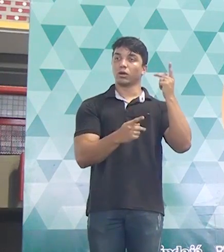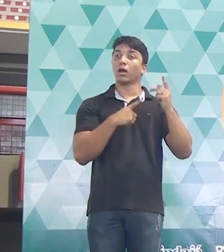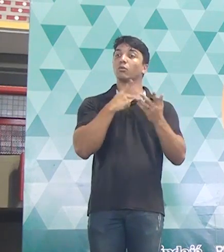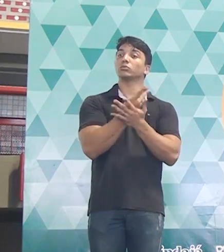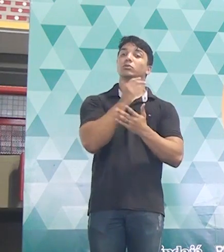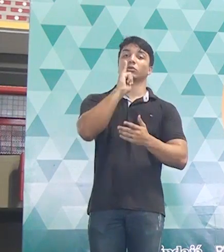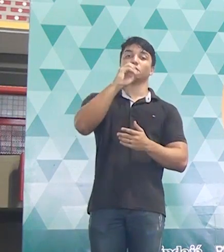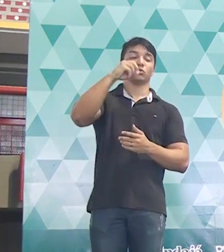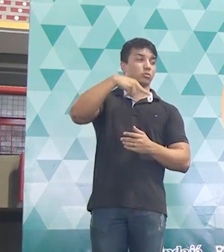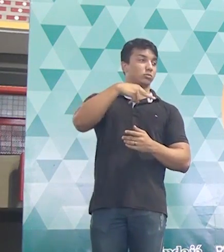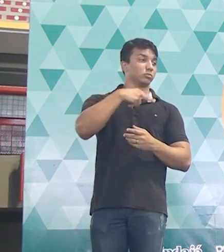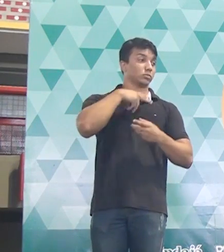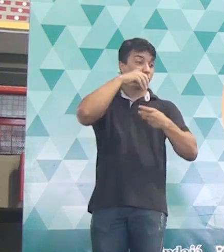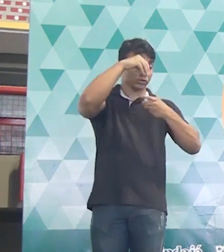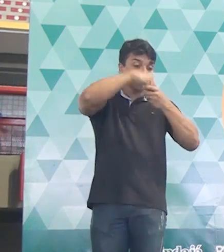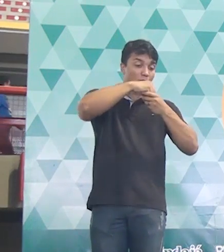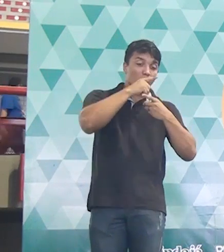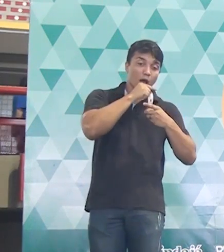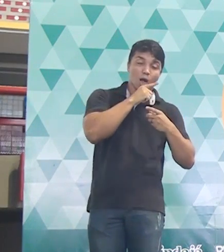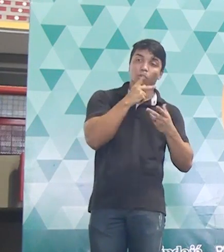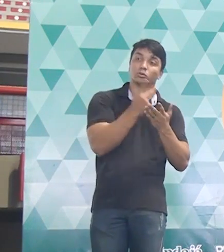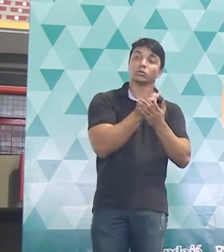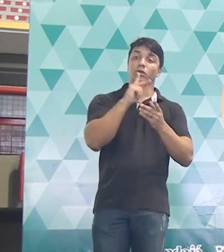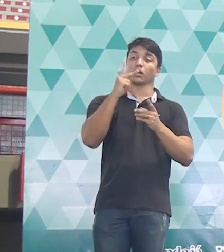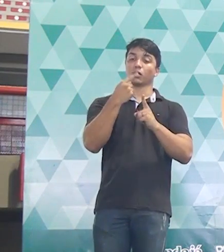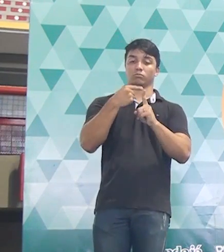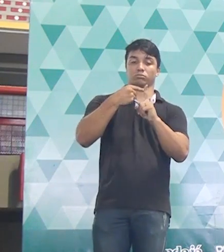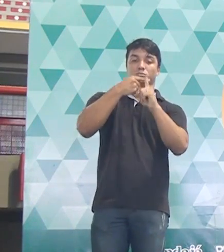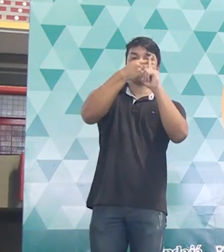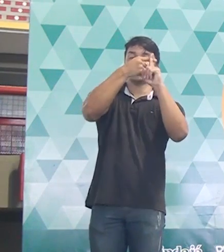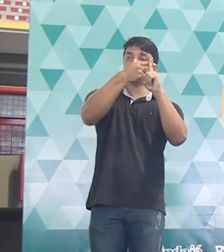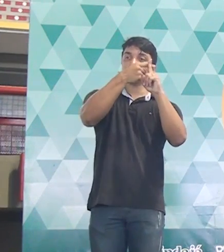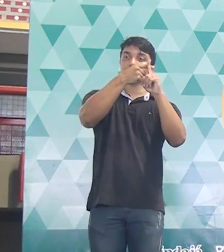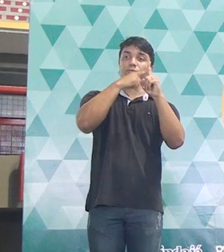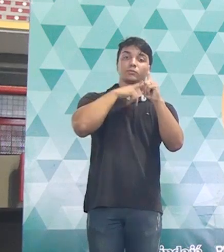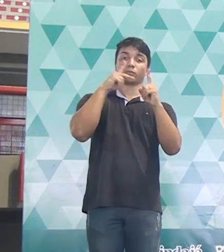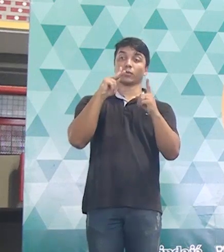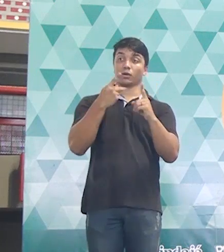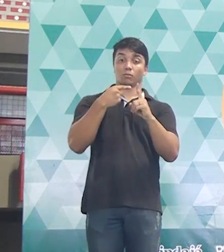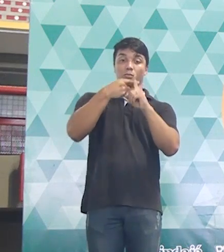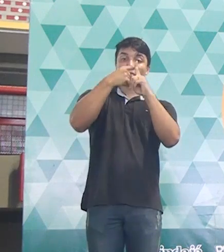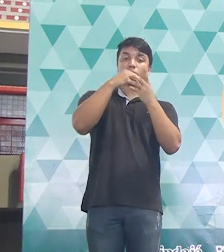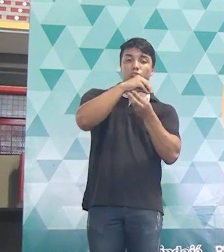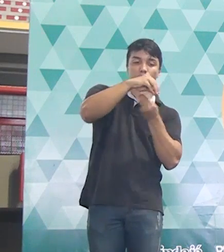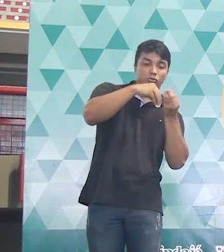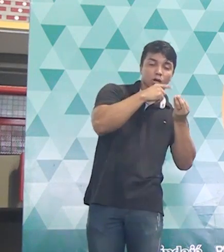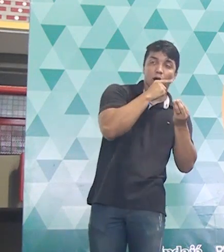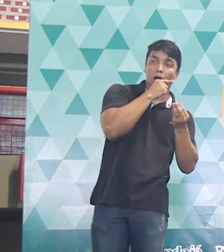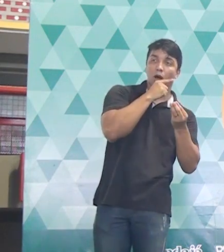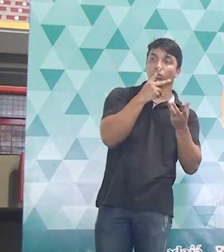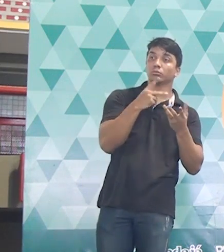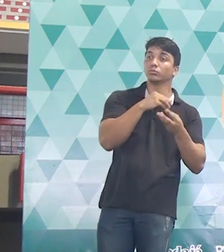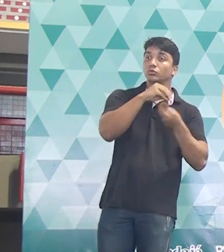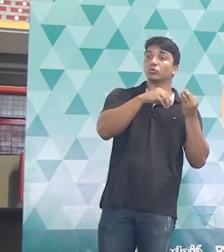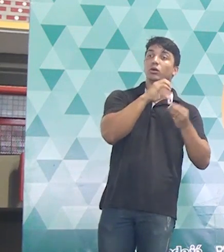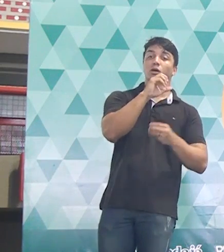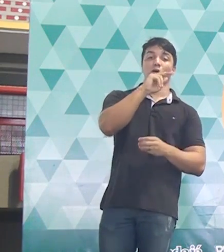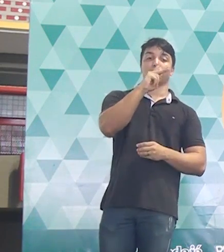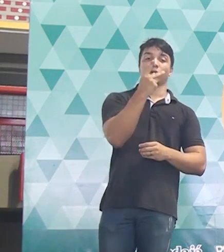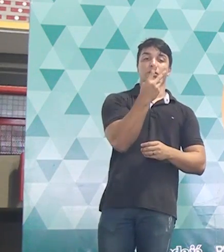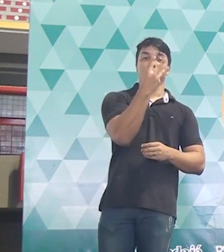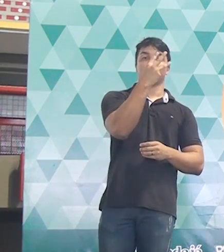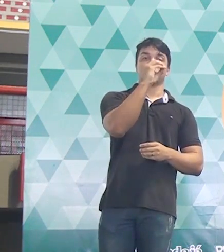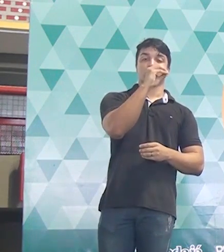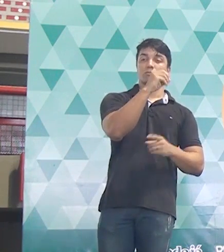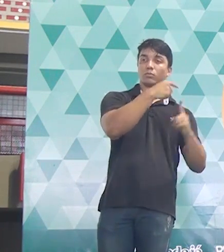ácido, quando colocado em água, libera H+. O H+ reage com água, formando H3O+, que é o